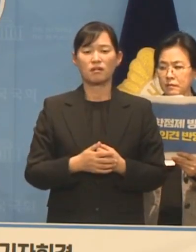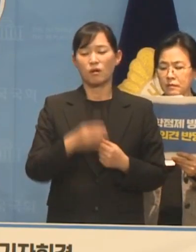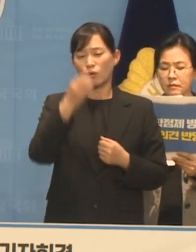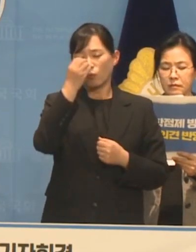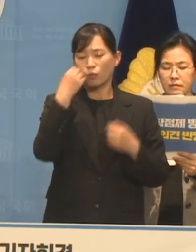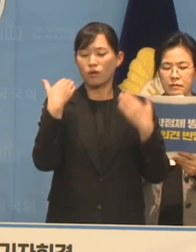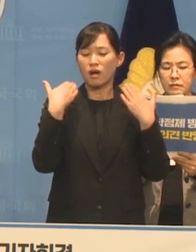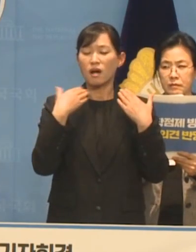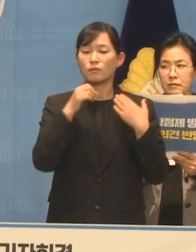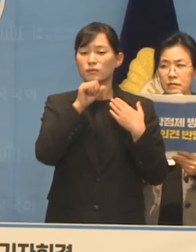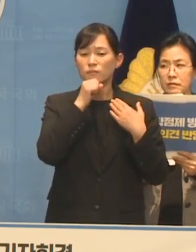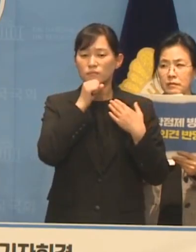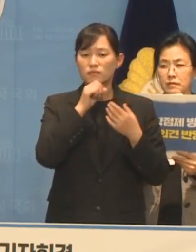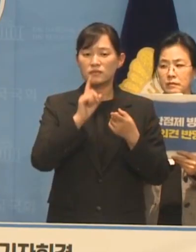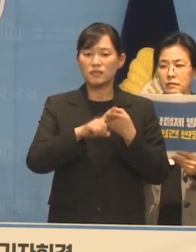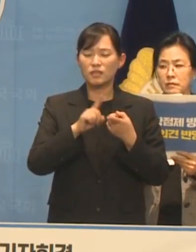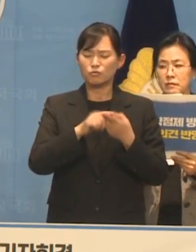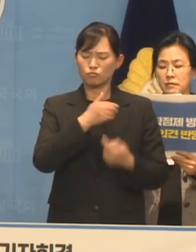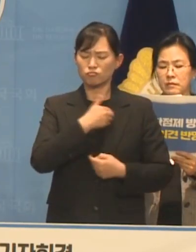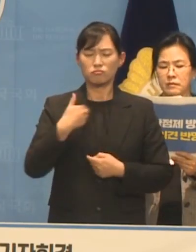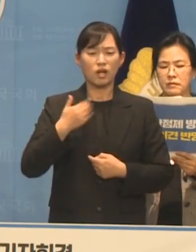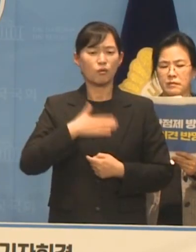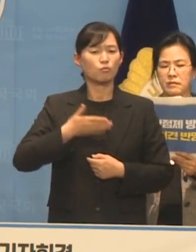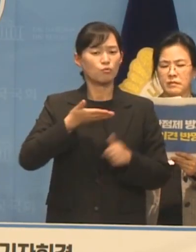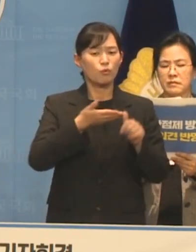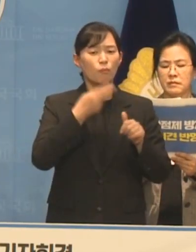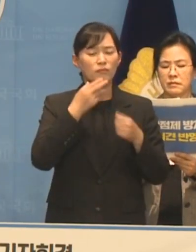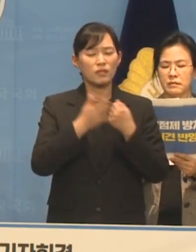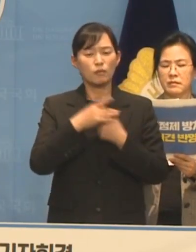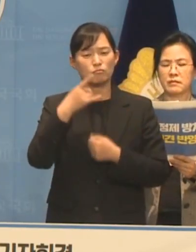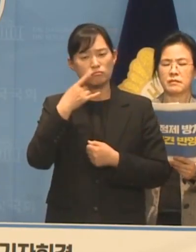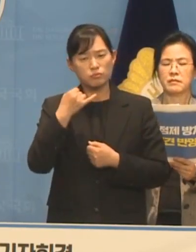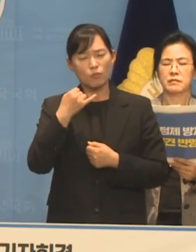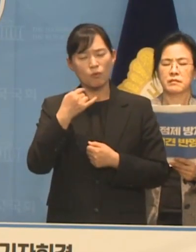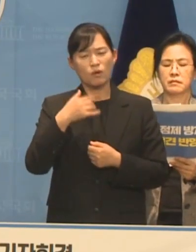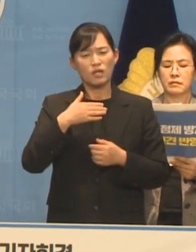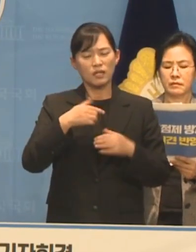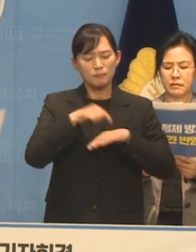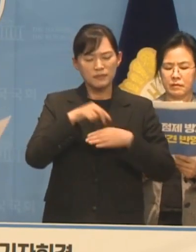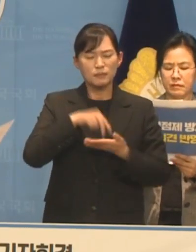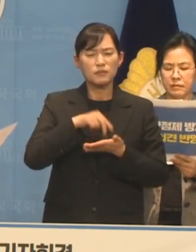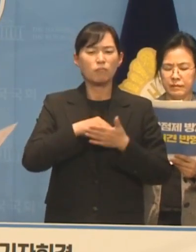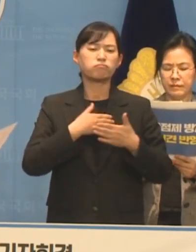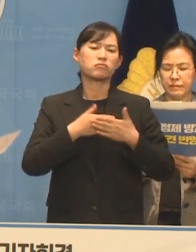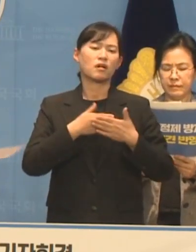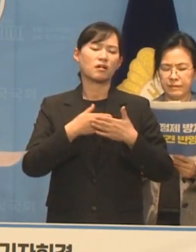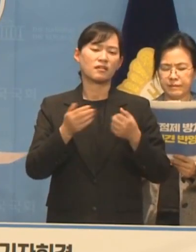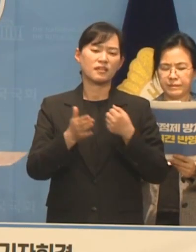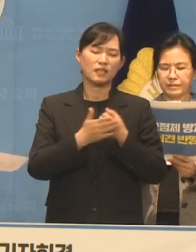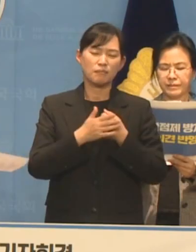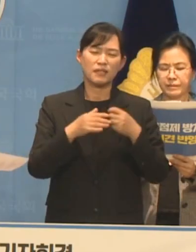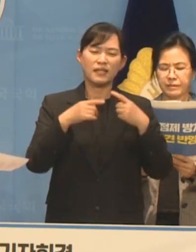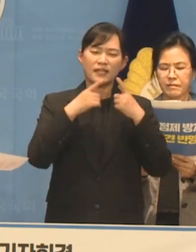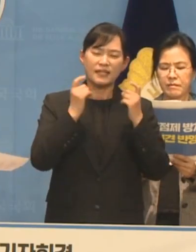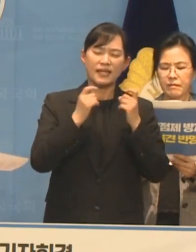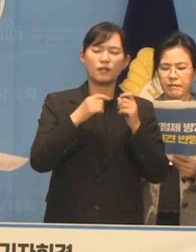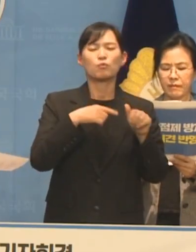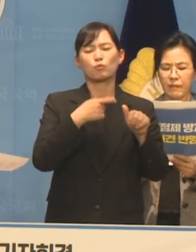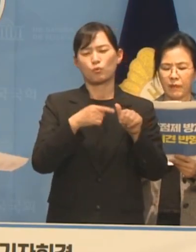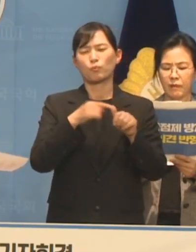취지와 정보에 대해 충분히 알리지 않아 학부모의 불안감을 사교육 시장이 메우고 있다고 볼 수